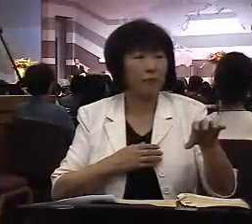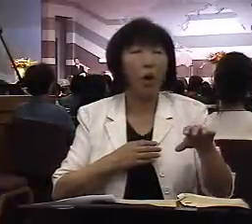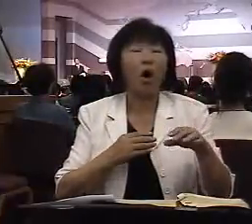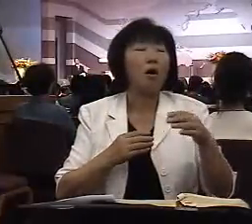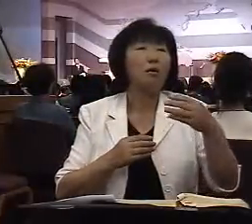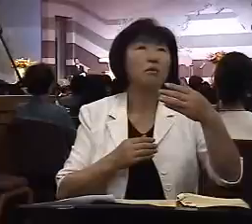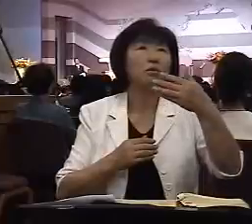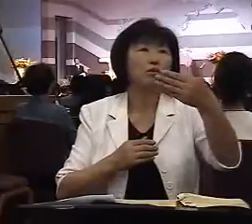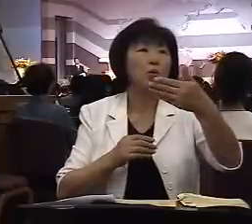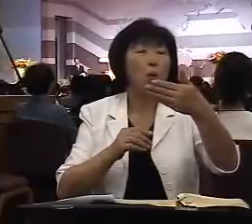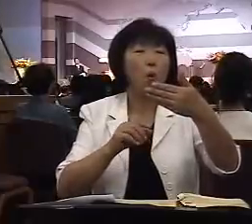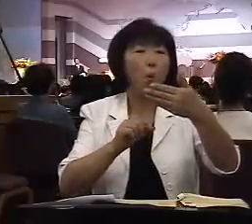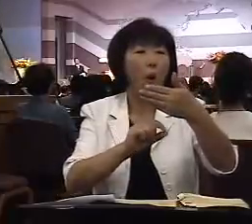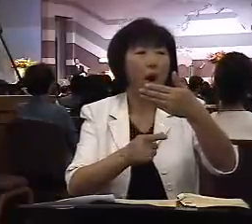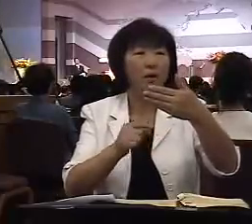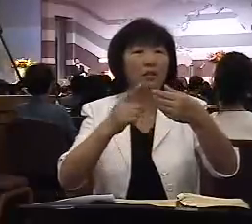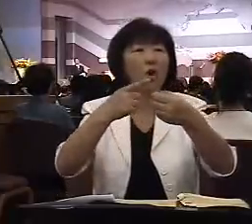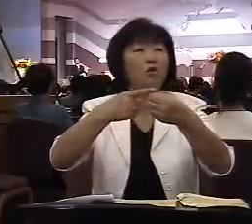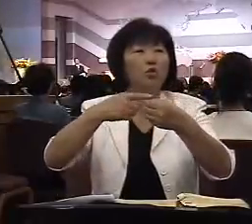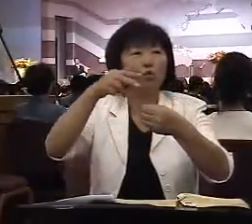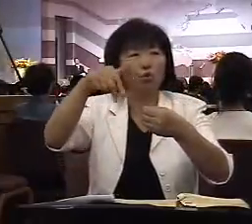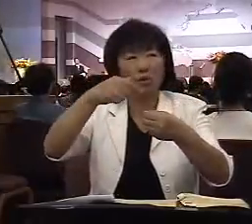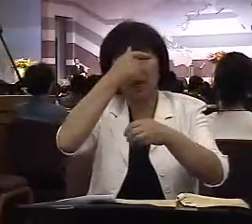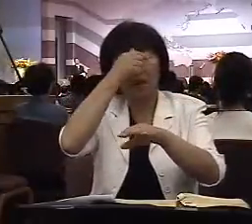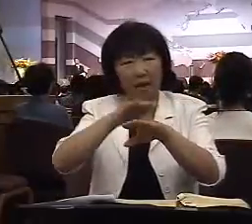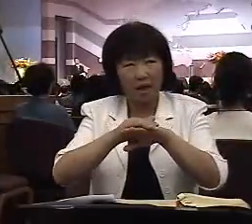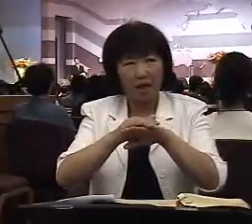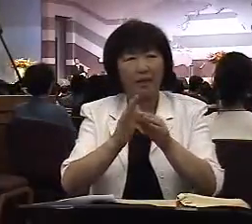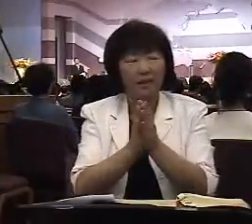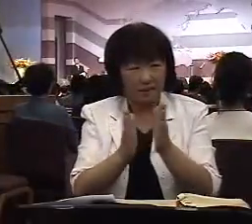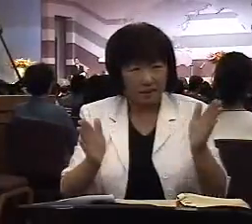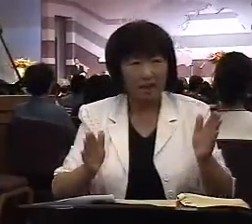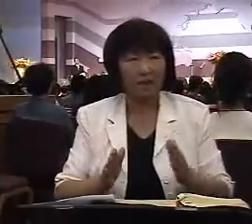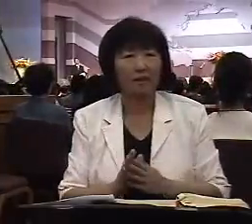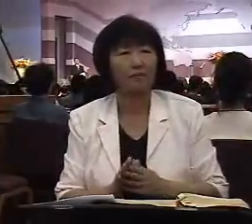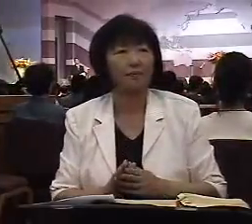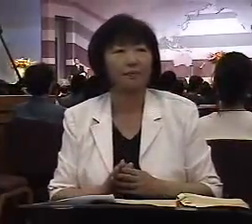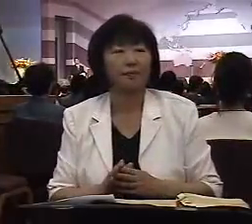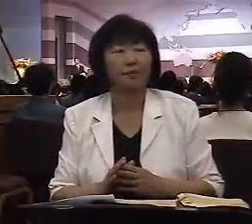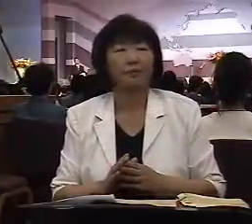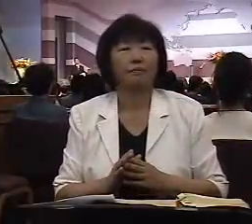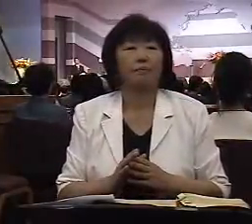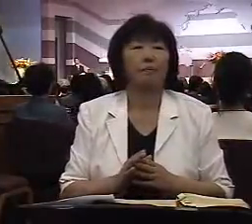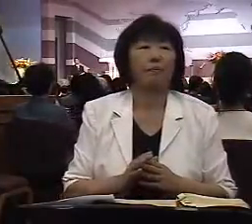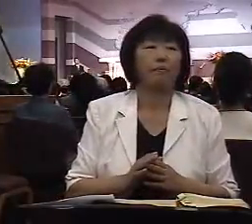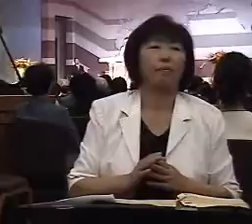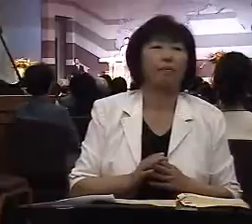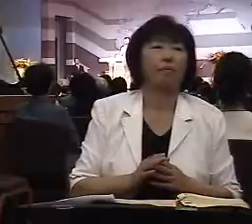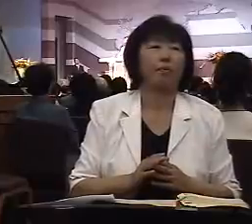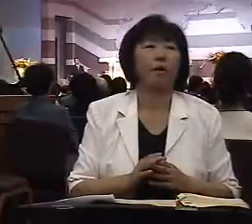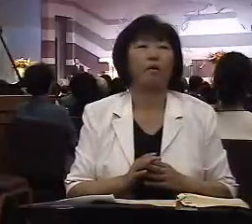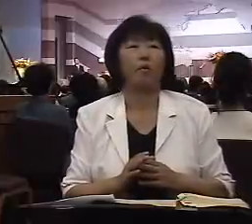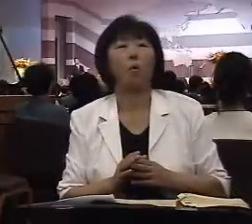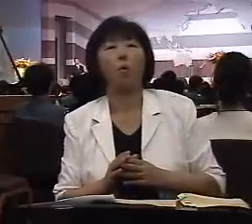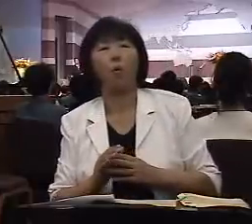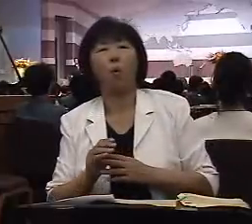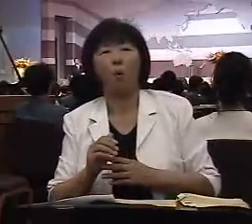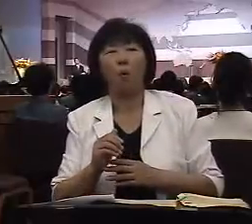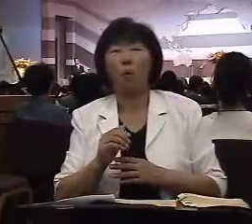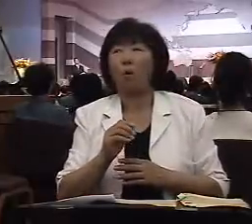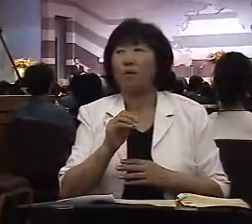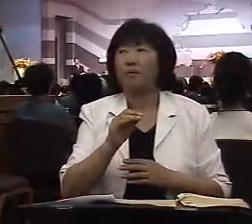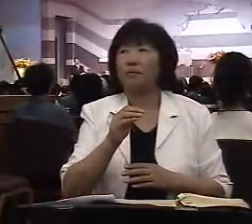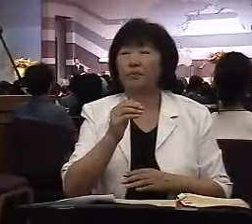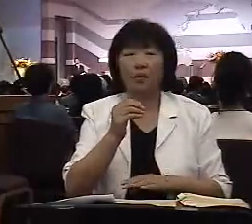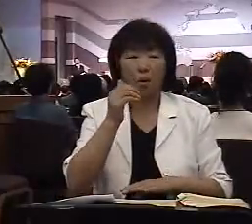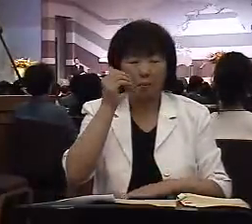예수님의 이름으로 축복합니다. 잘 부탁드려요. 오늘 황성희 목사님 이제 사실 그 고별